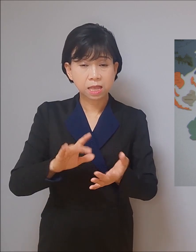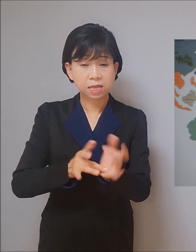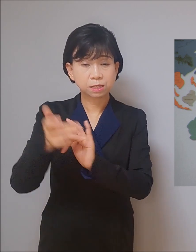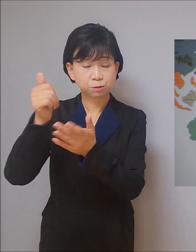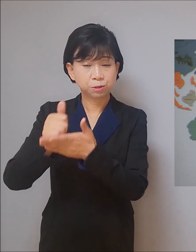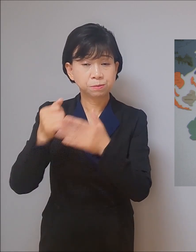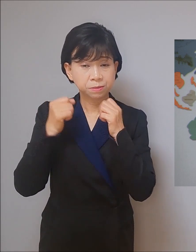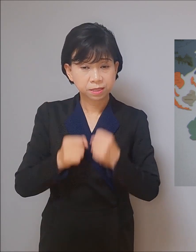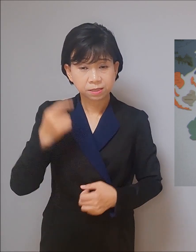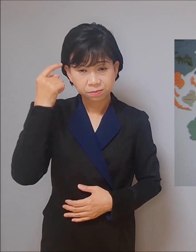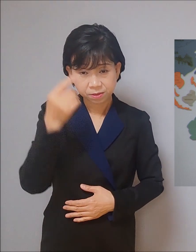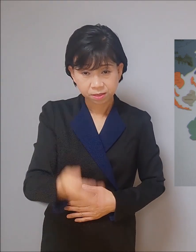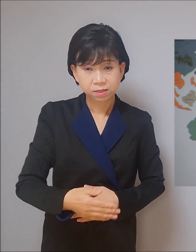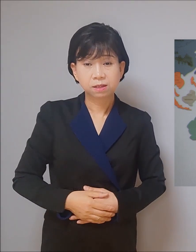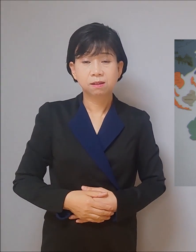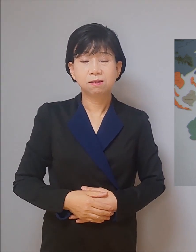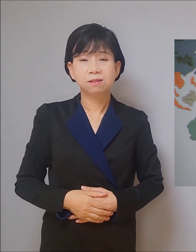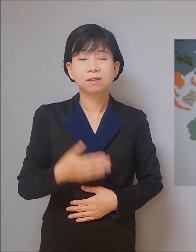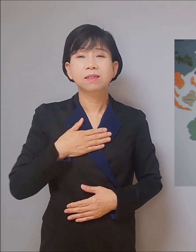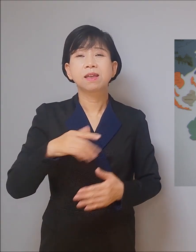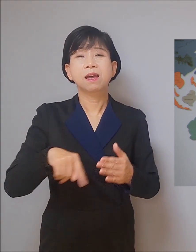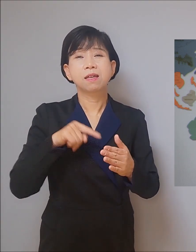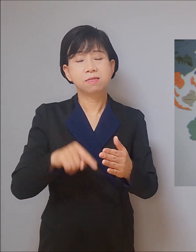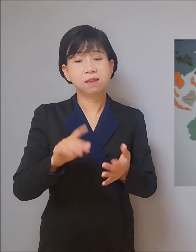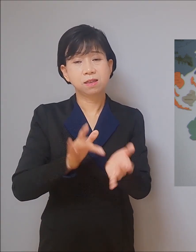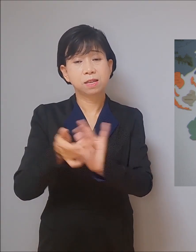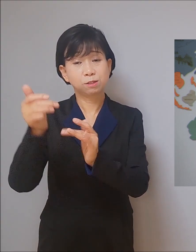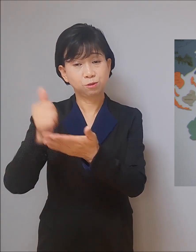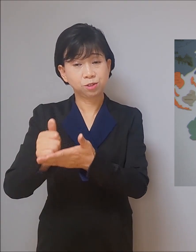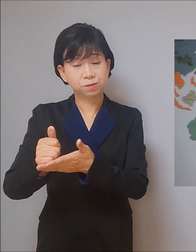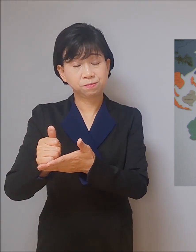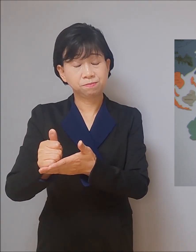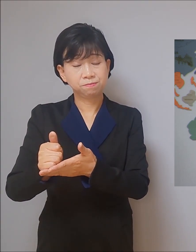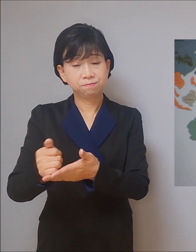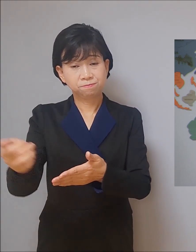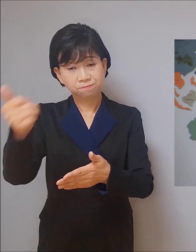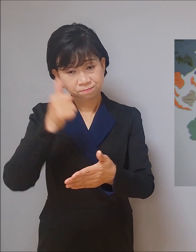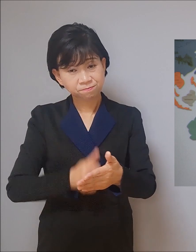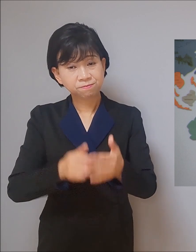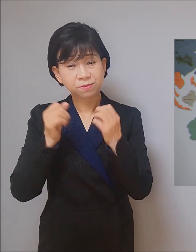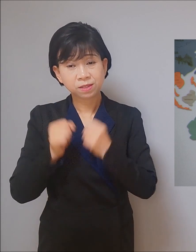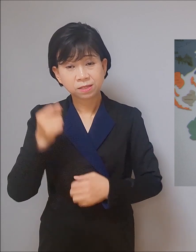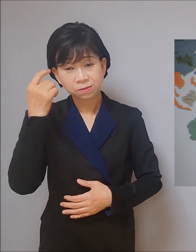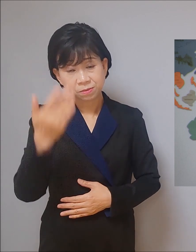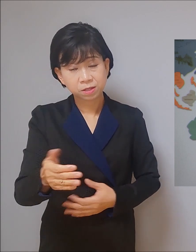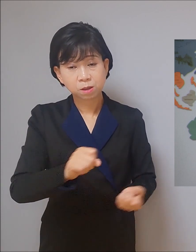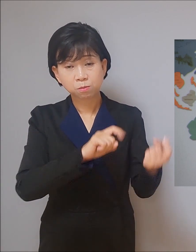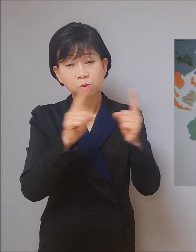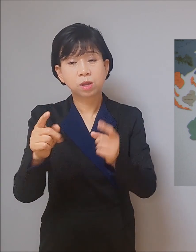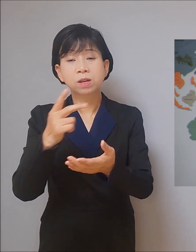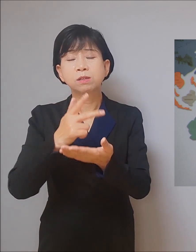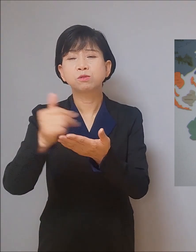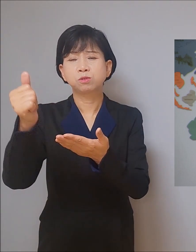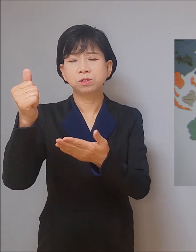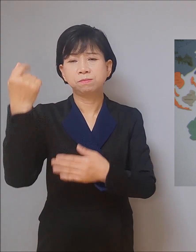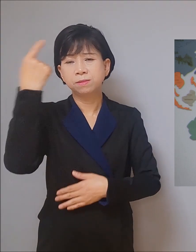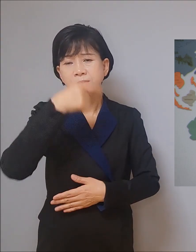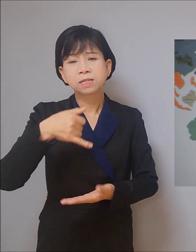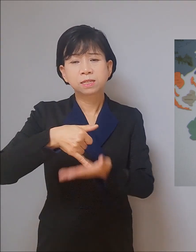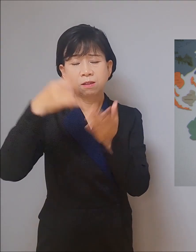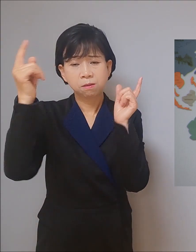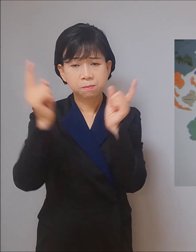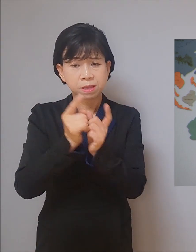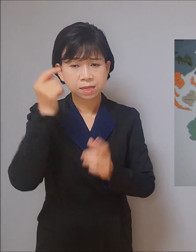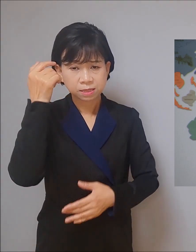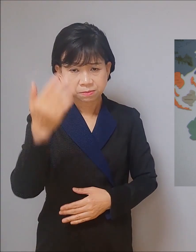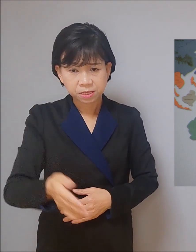계십니까? 내 안에 예수님이 계십니까? 부활하신 예수님을 인격적으로